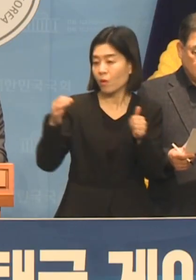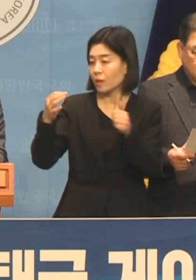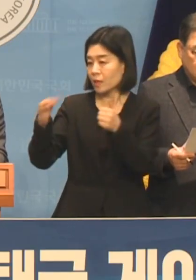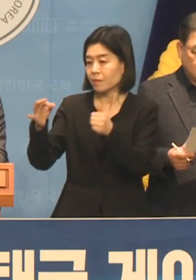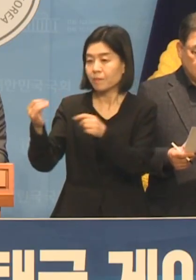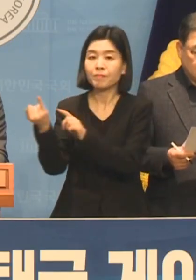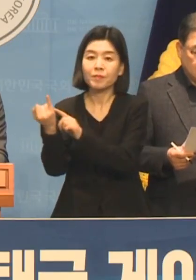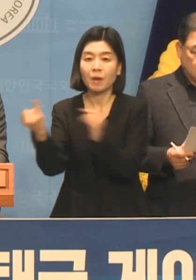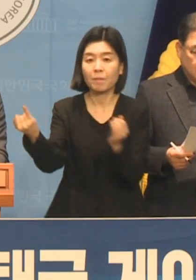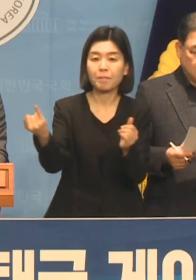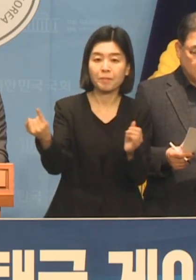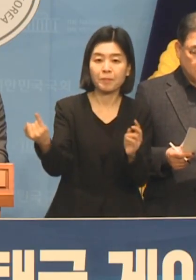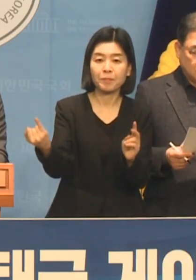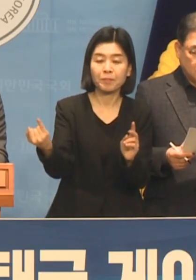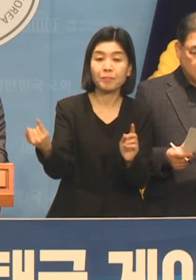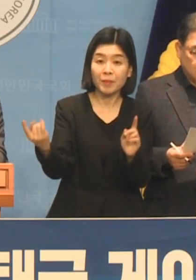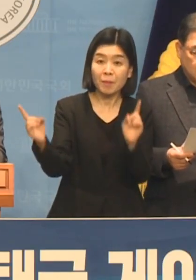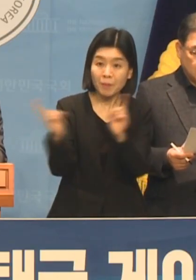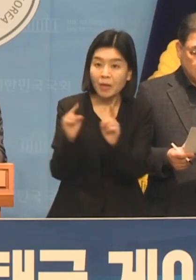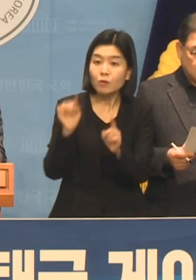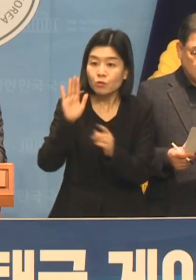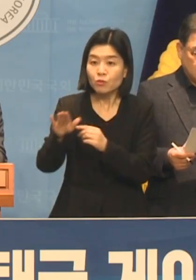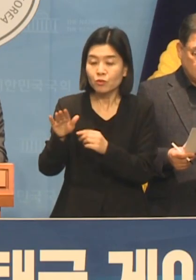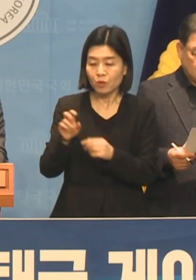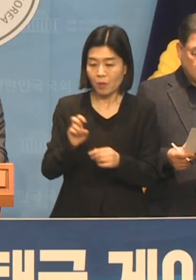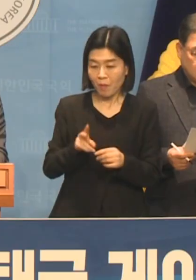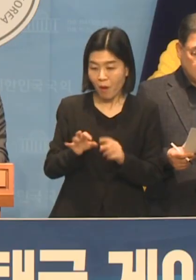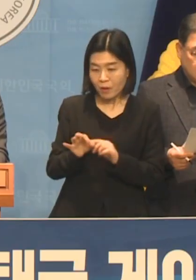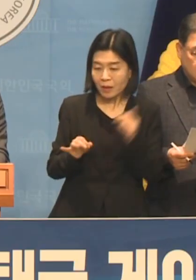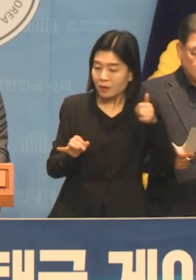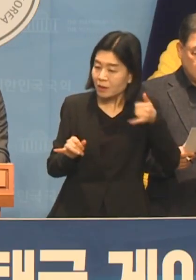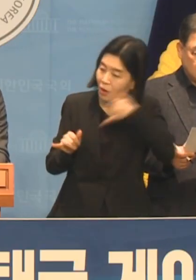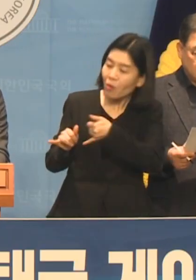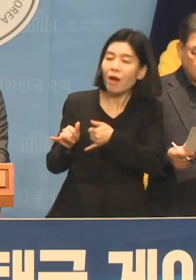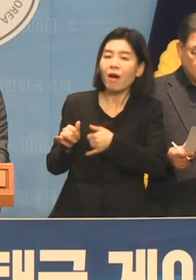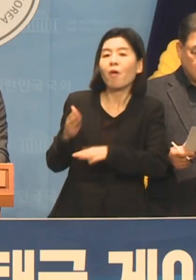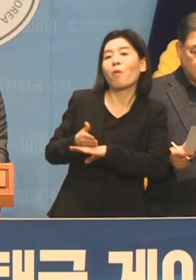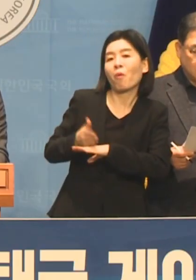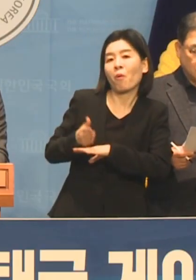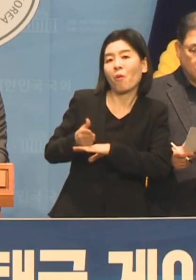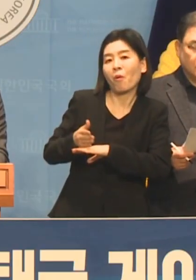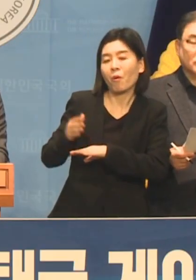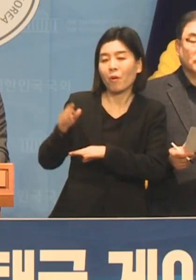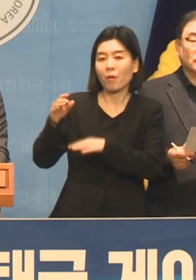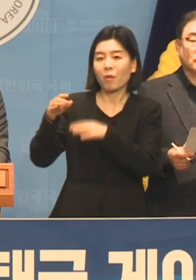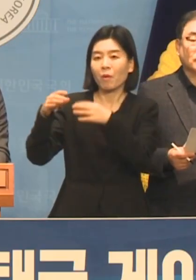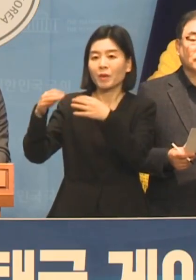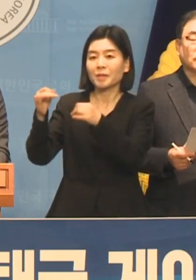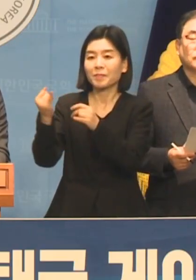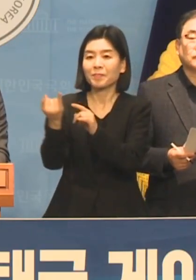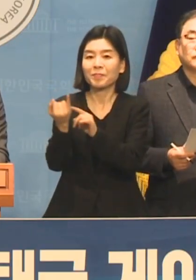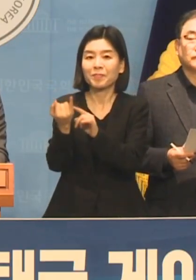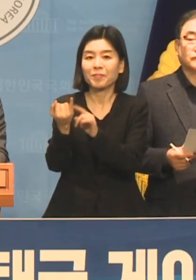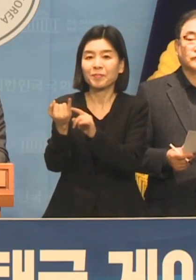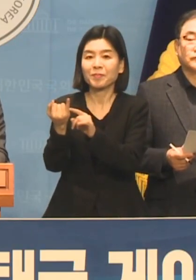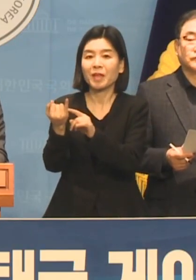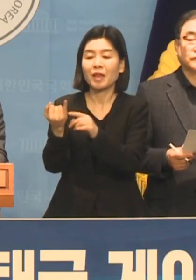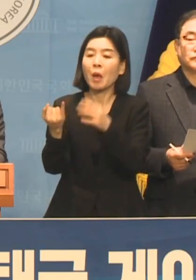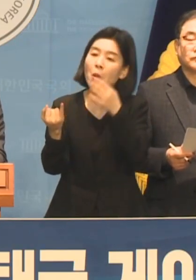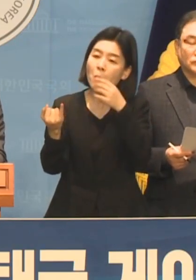뒤 명태균에게 직접 전화를 걸어 고맙다는 말과 함께 김건희의 외모에 대한 품평까지 한